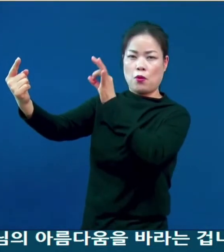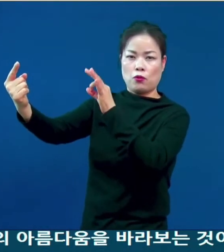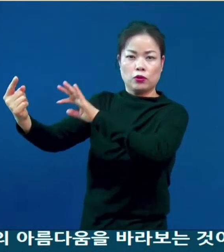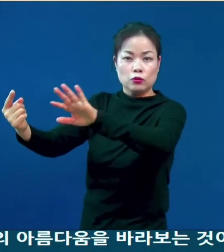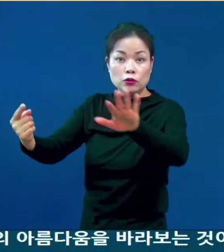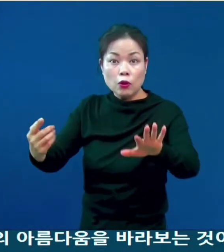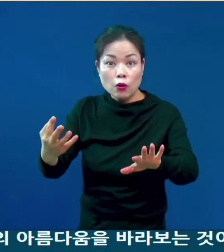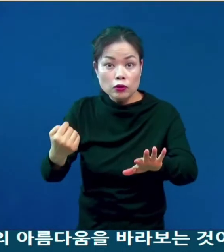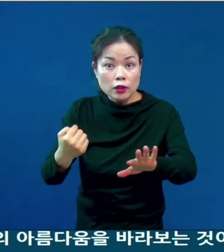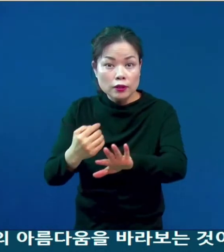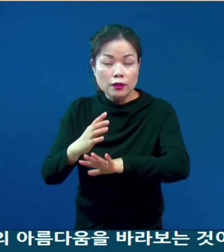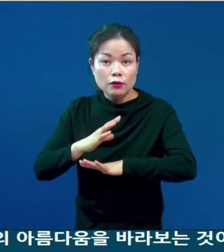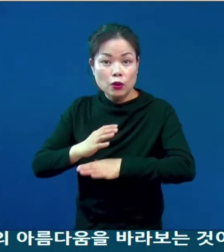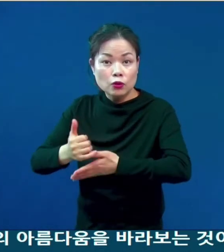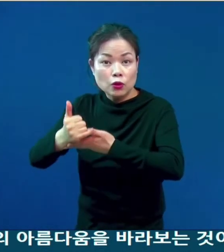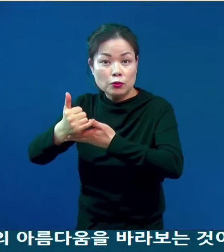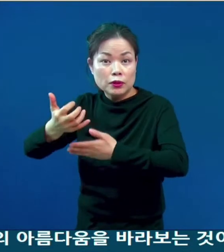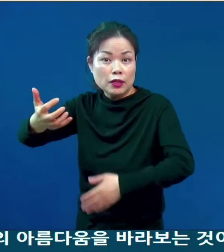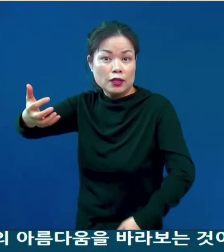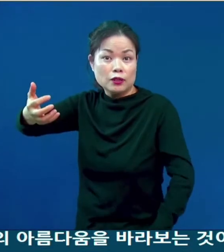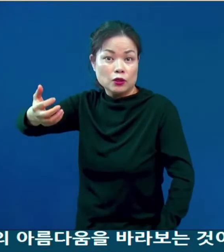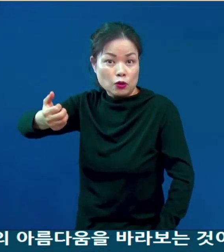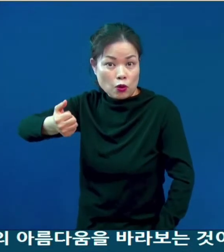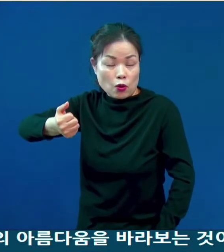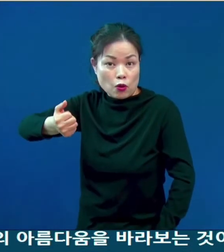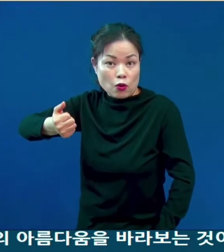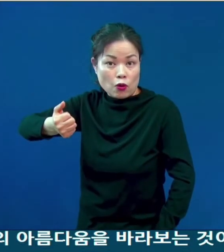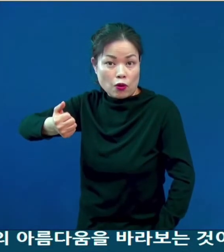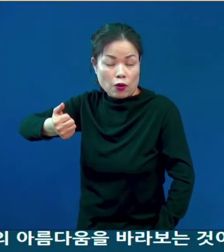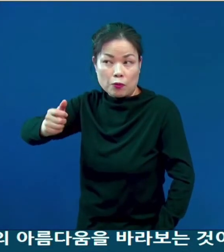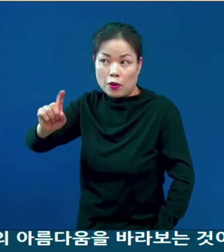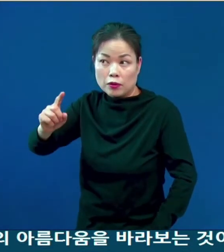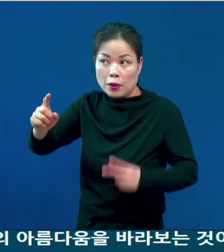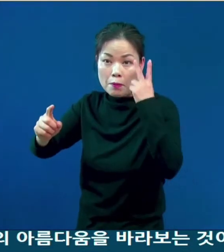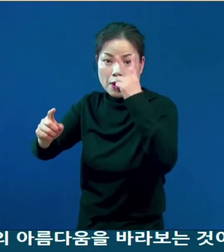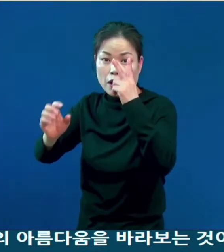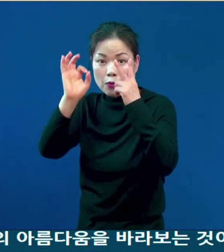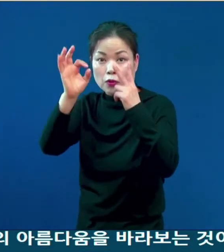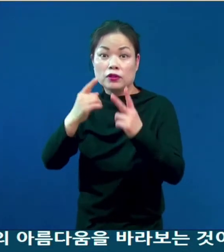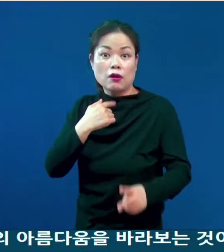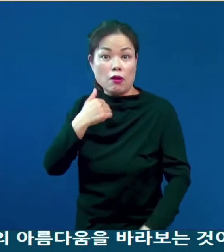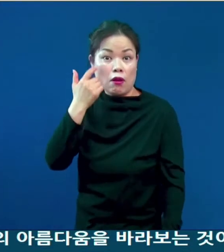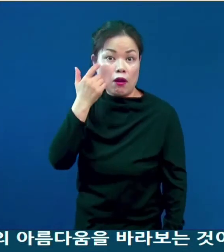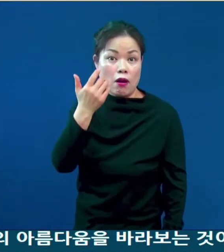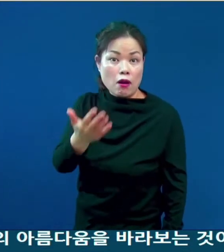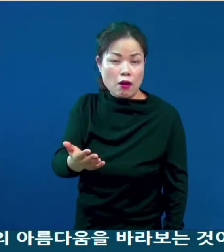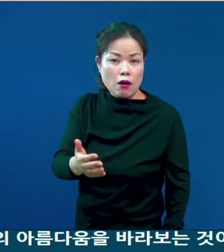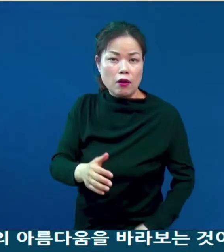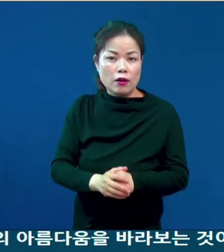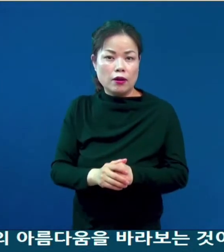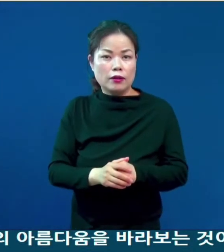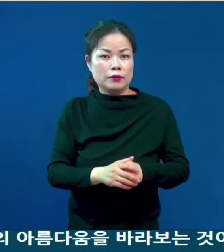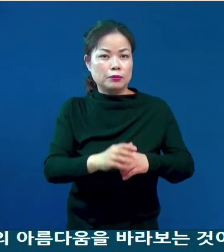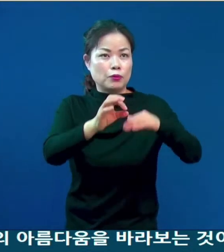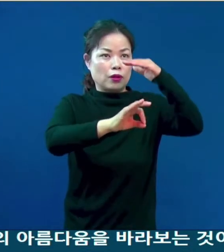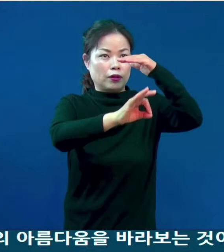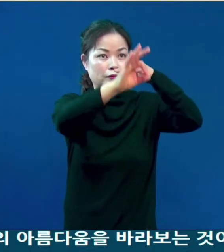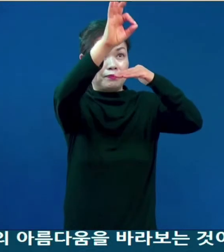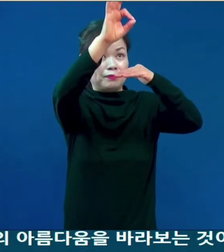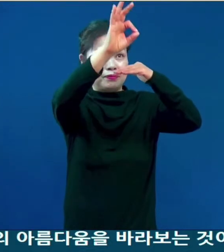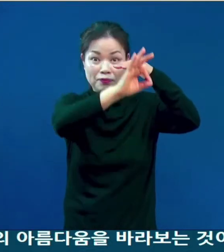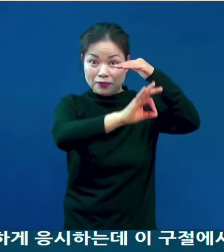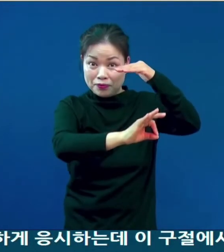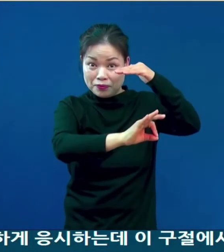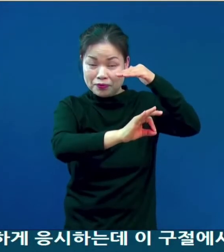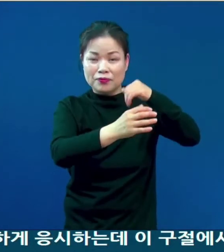우리 언제 여러분 경이로움을 가지고 경외감을 가지고 무언가를 바라본 적이 있습니까? 일몰이나 일출광경